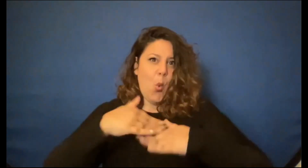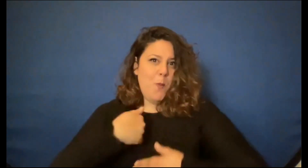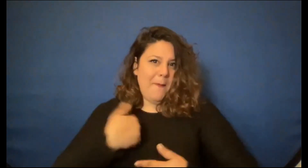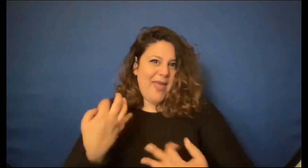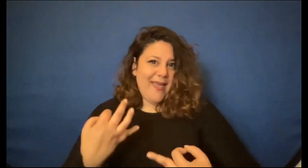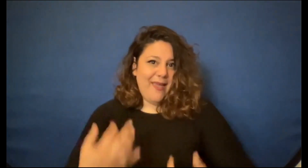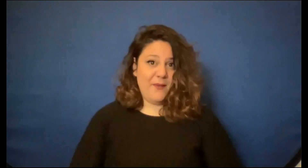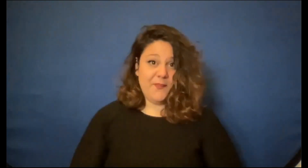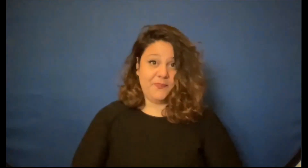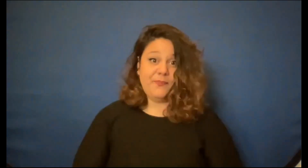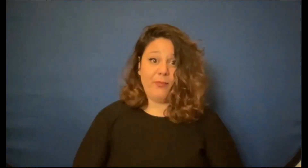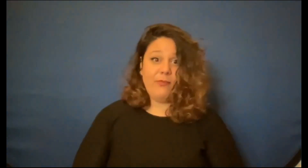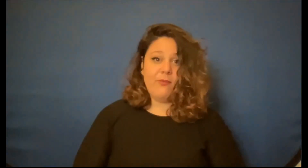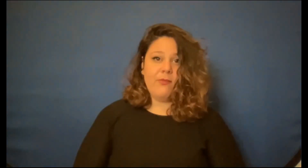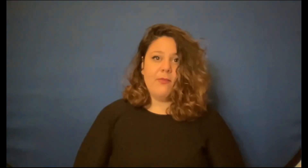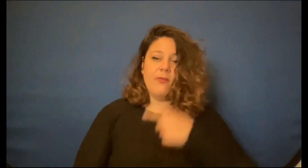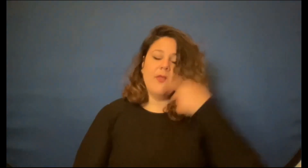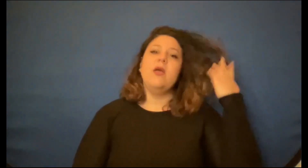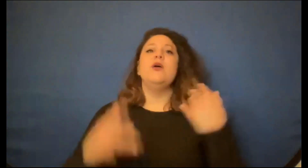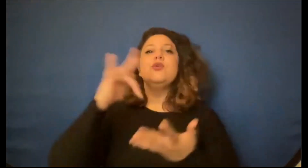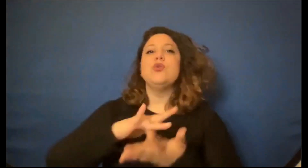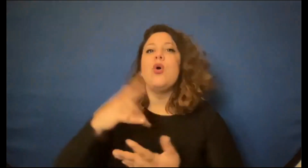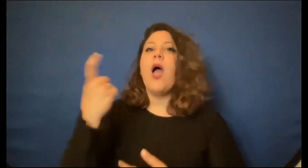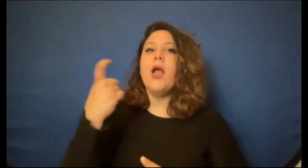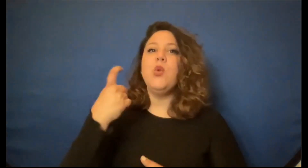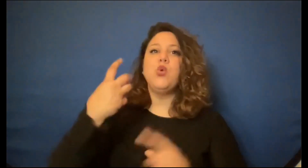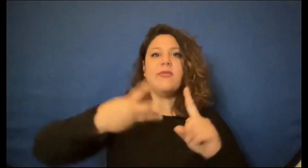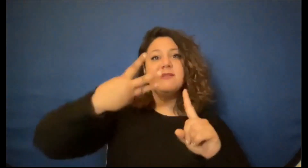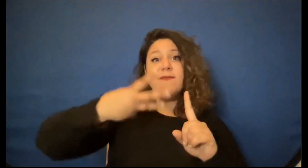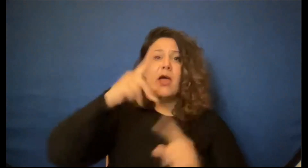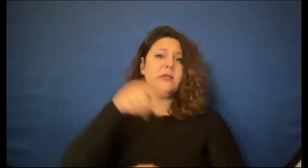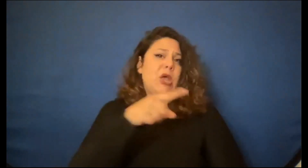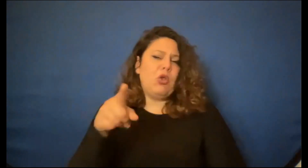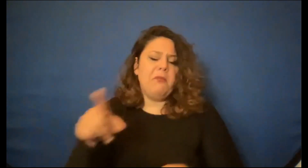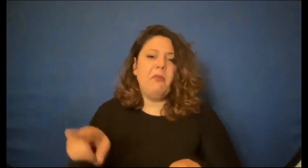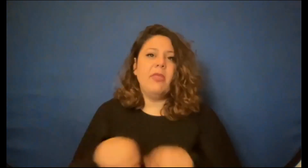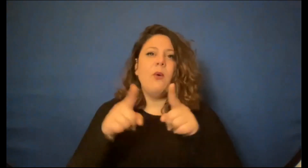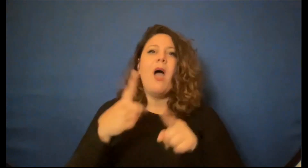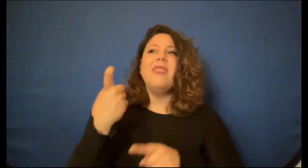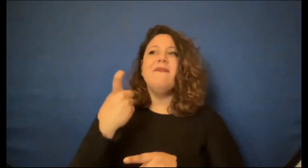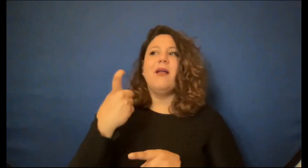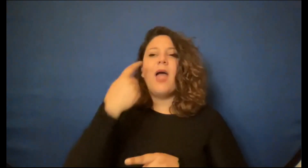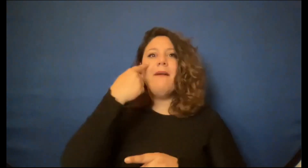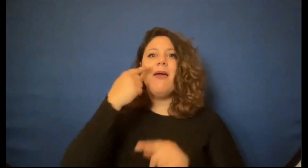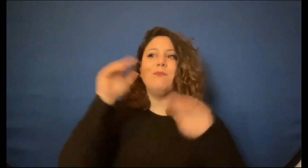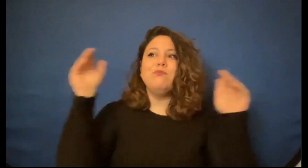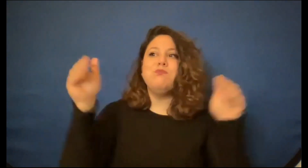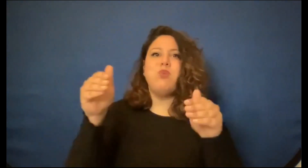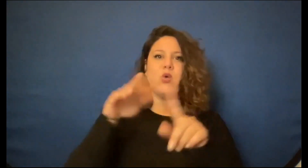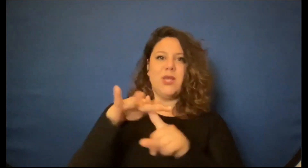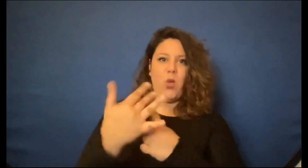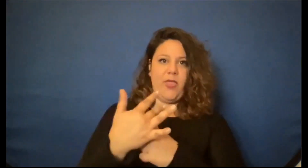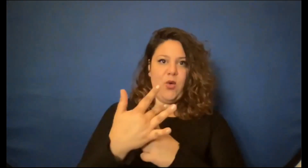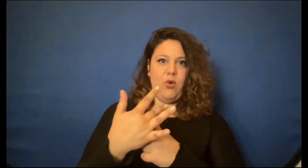a los alumnos con diversidad funcional o no, ¿vale? Para abordar la situación, y hay que abordarlo desde el